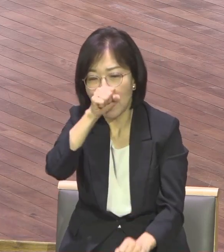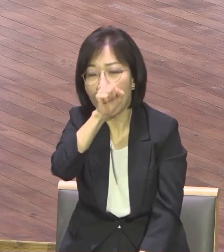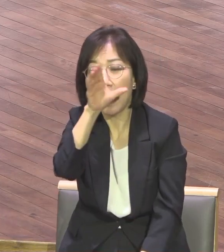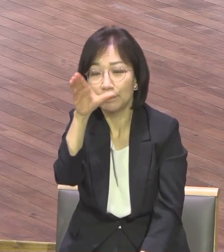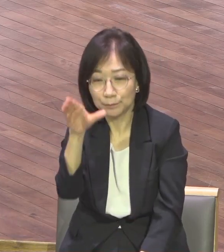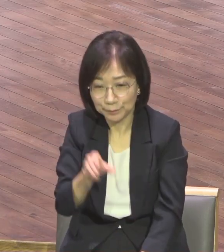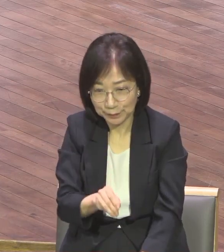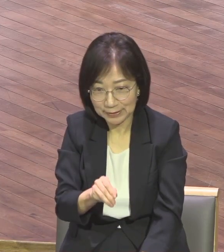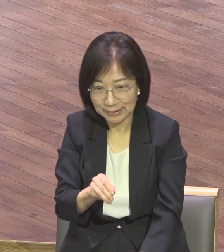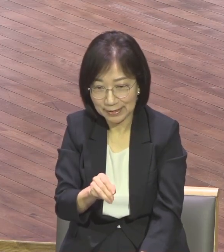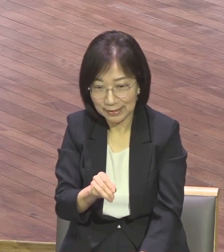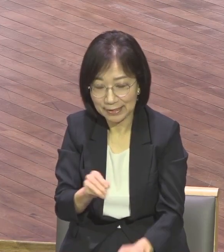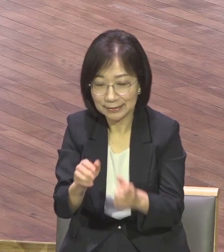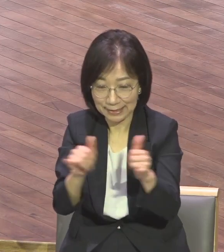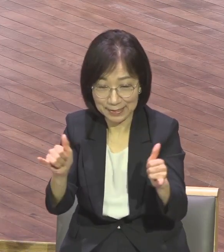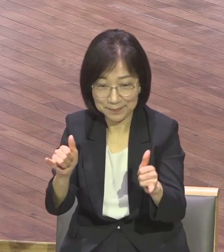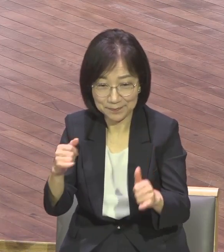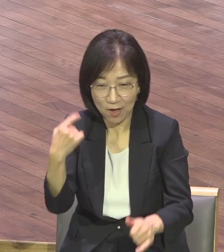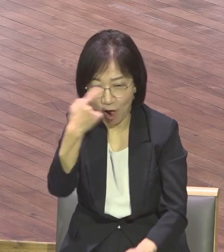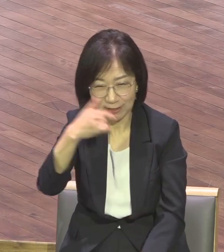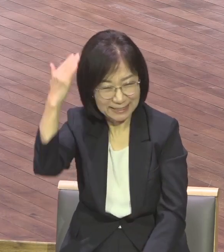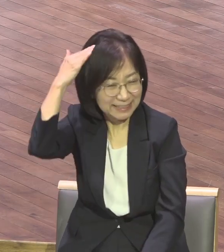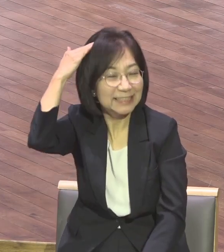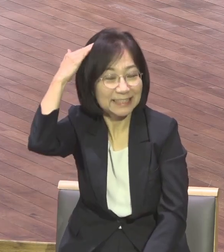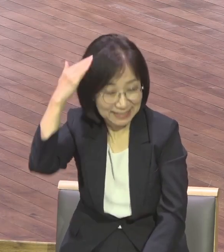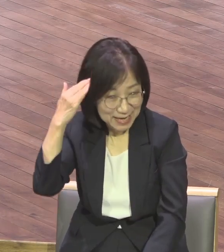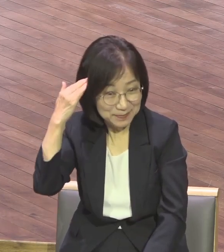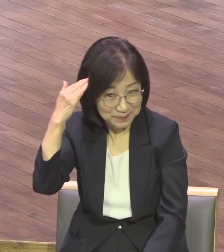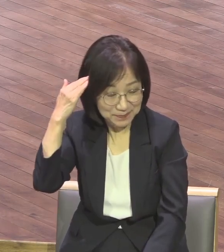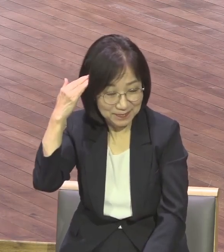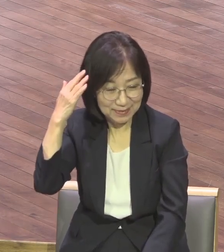흑인이었어요. 루기오라는 이름은 로마식 표기로